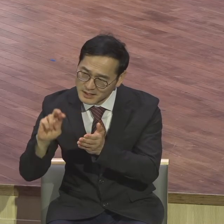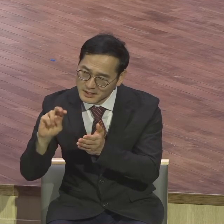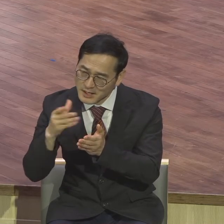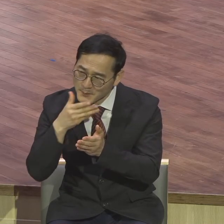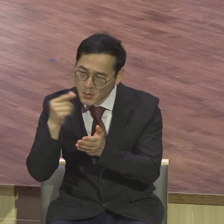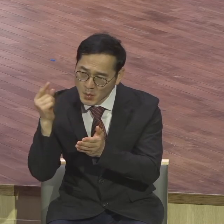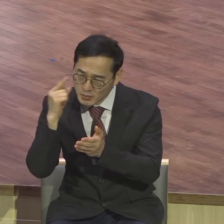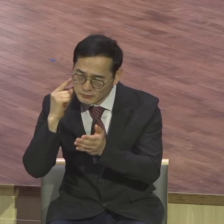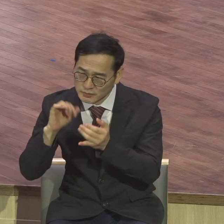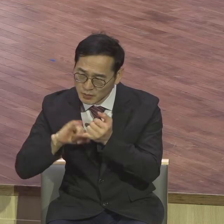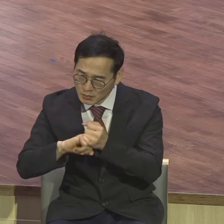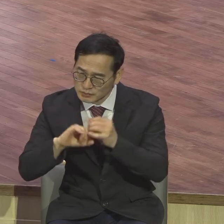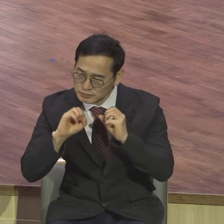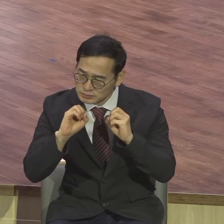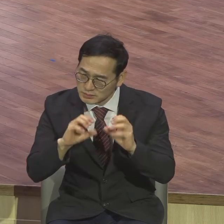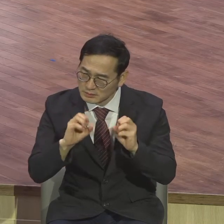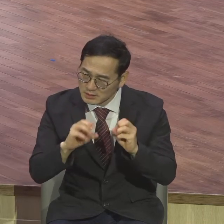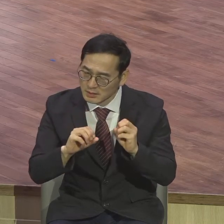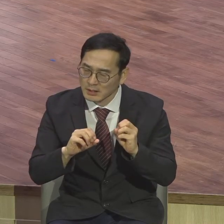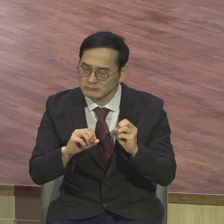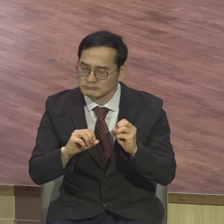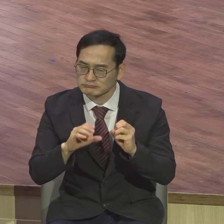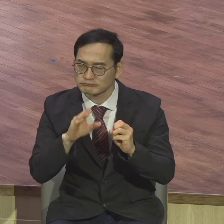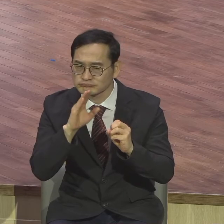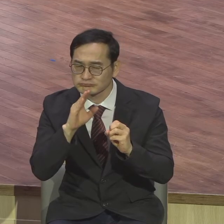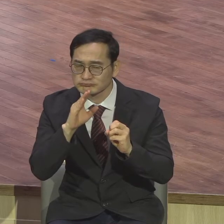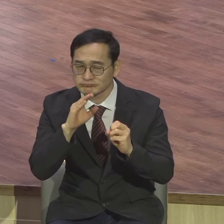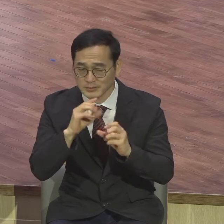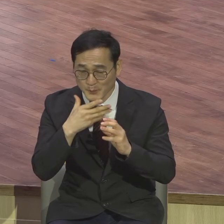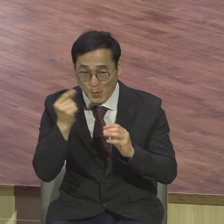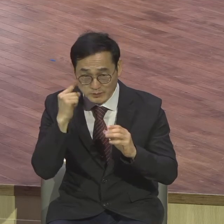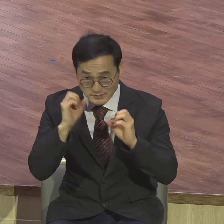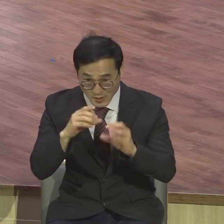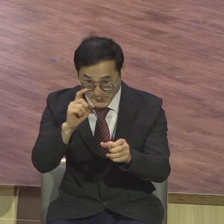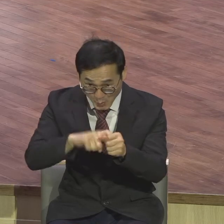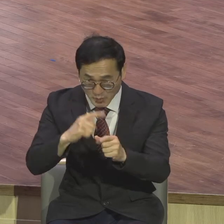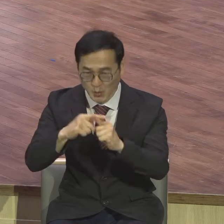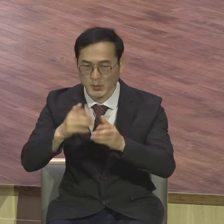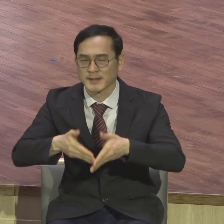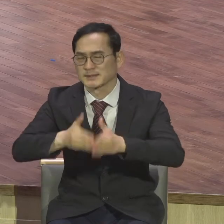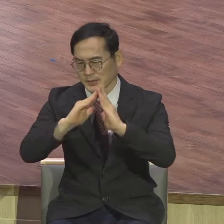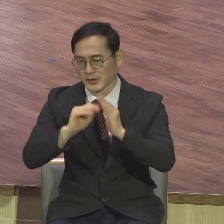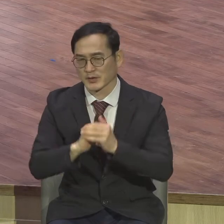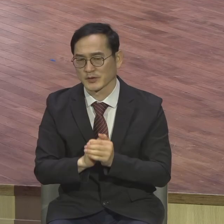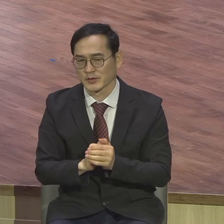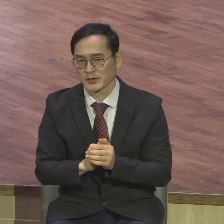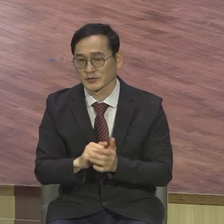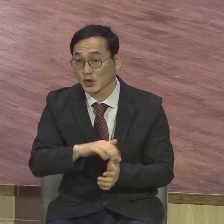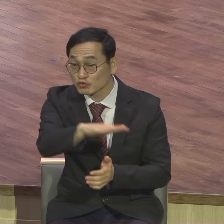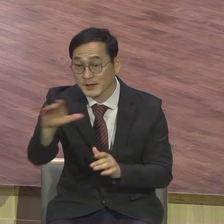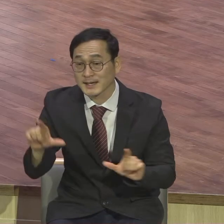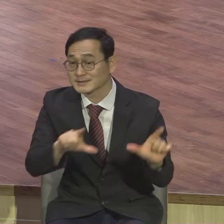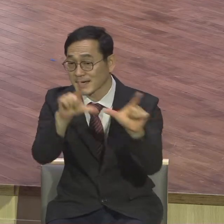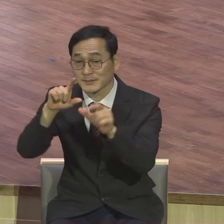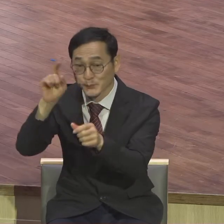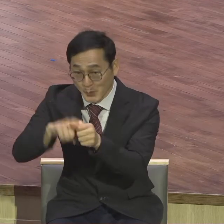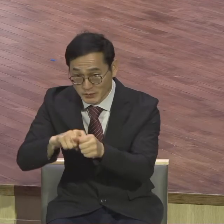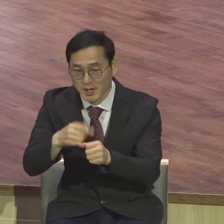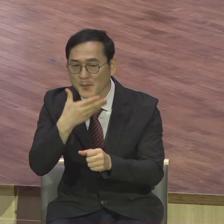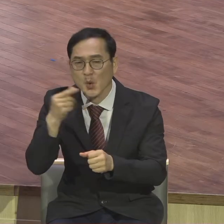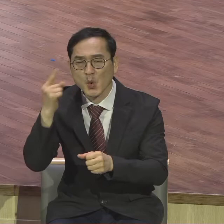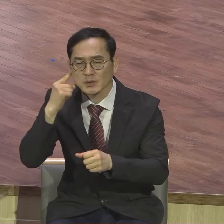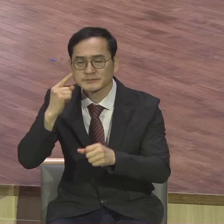복음 증가하기 위해서 교회가 세워졌고 구원받은 우리 성도들이 사는 이유도 복음 증거하라고